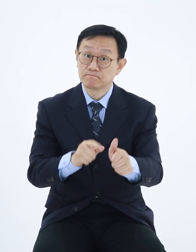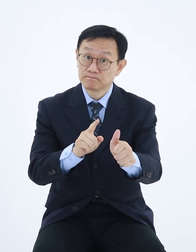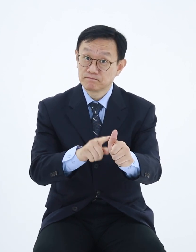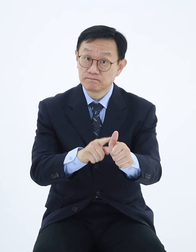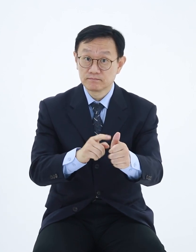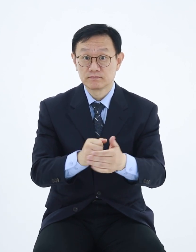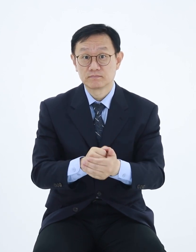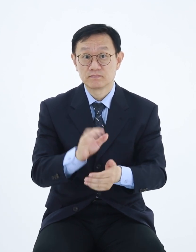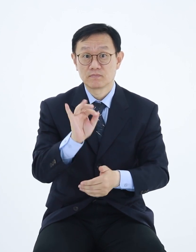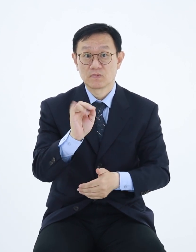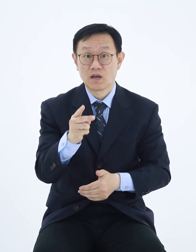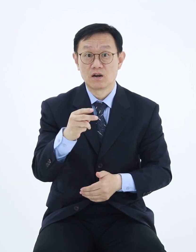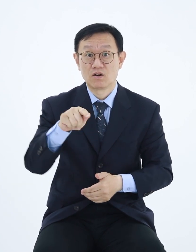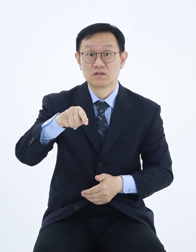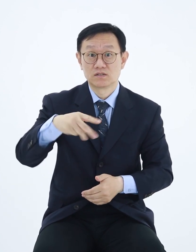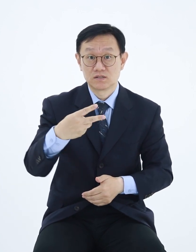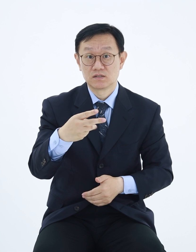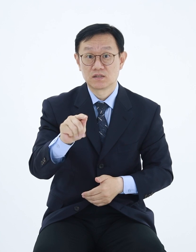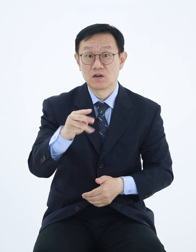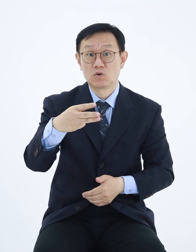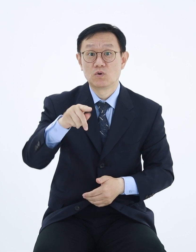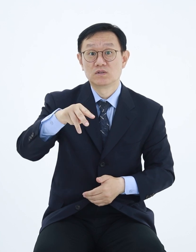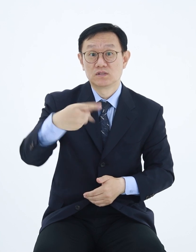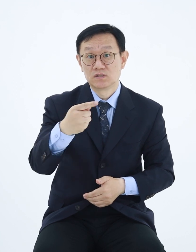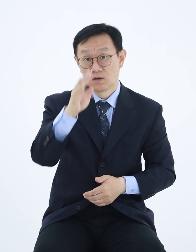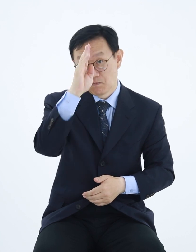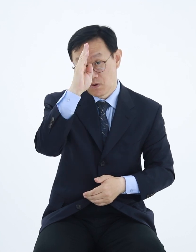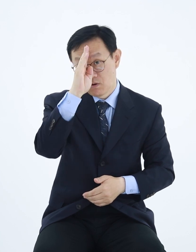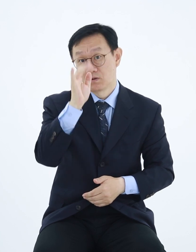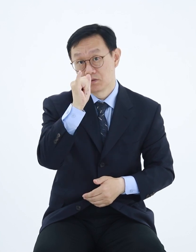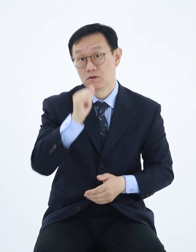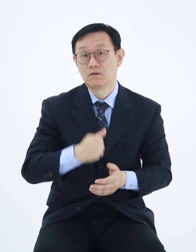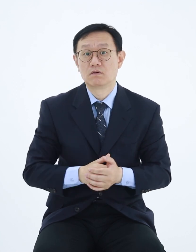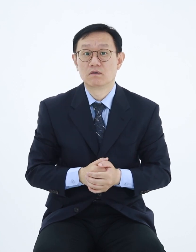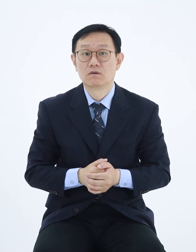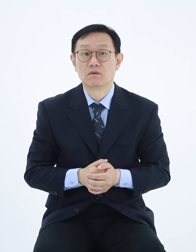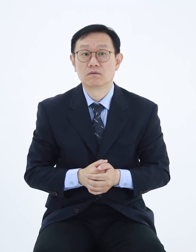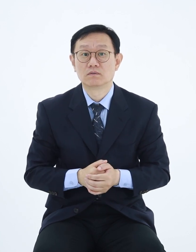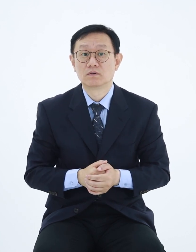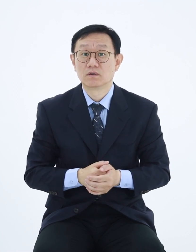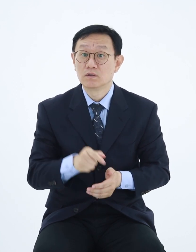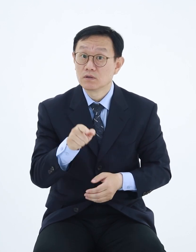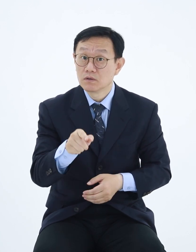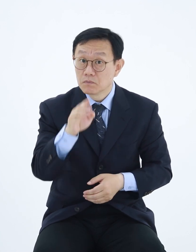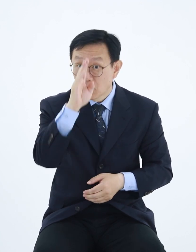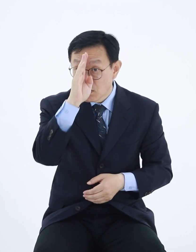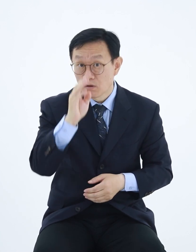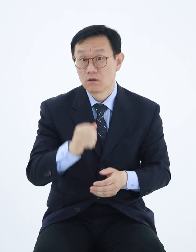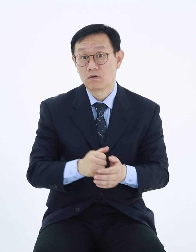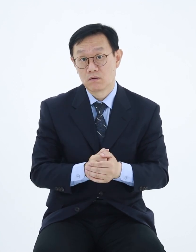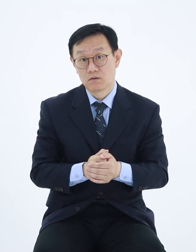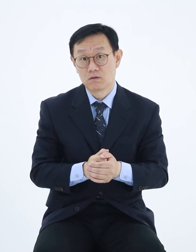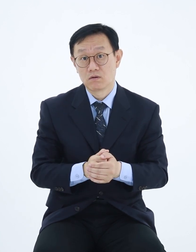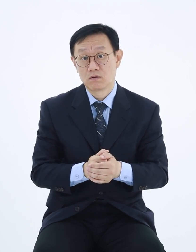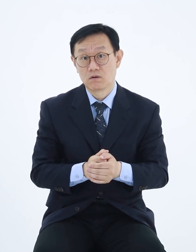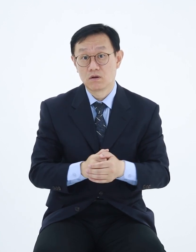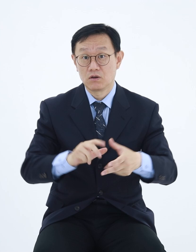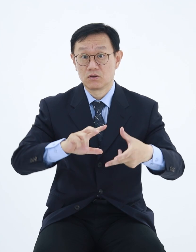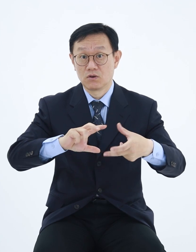H씨는 엘러스 단로스 증후군이라는 병을 앓고 있습니다. 이 병은 만성 결합조직 장애인데